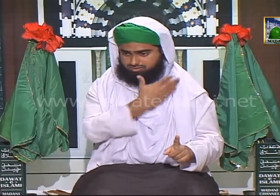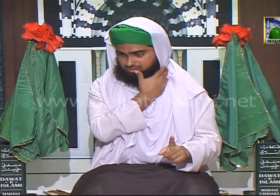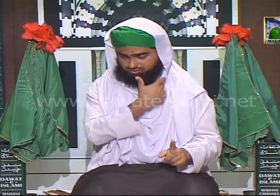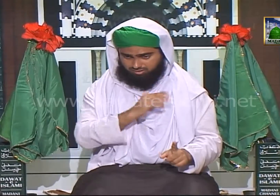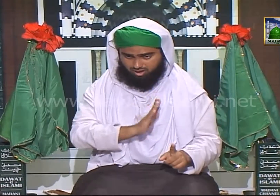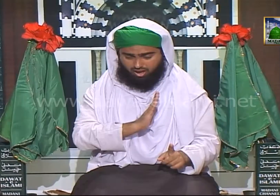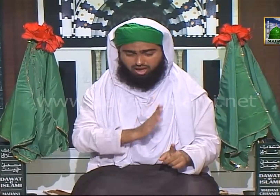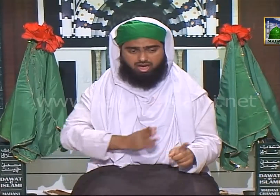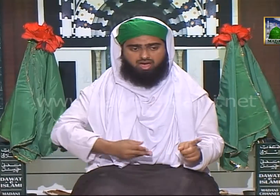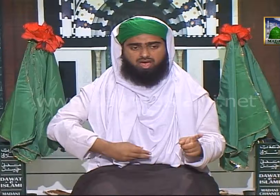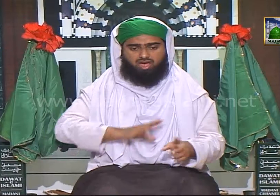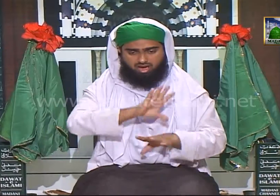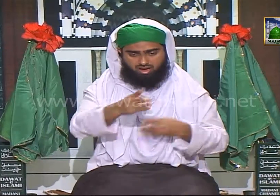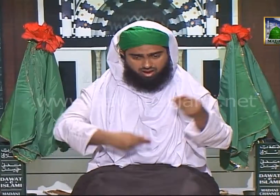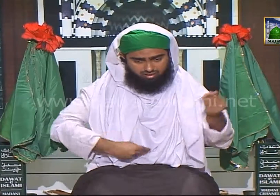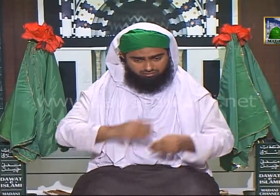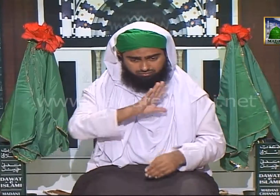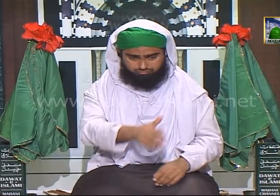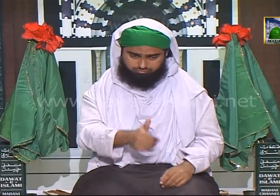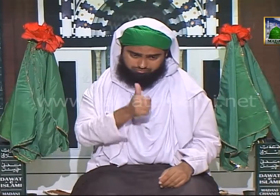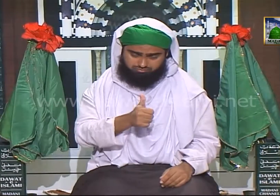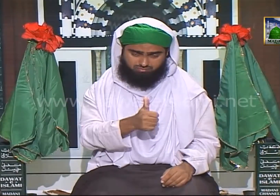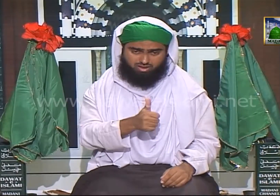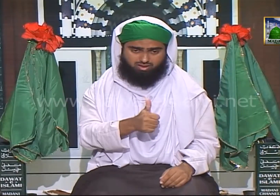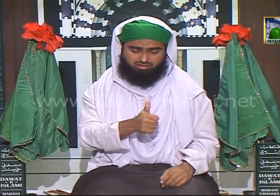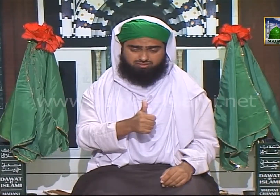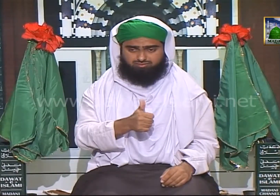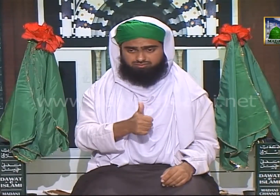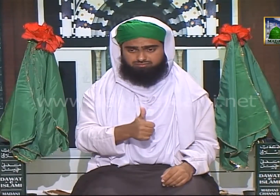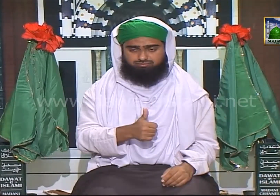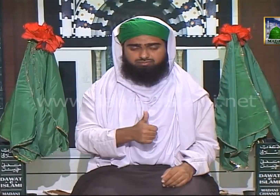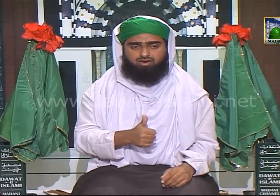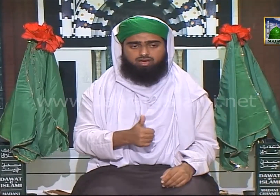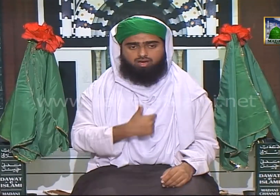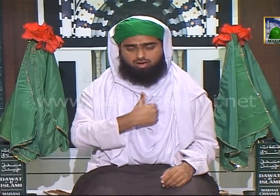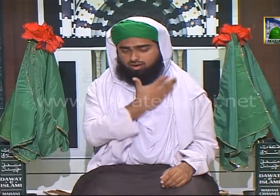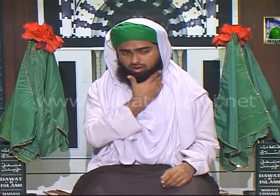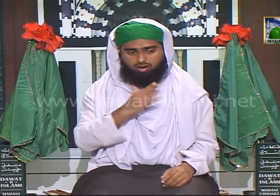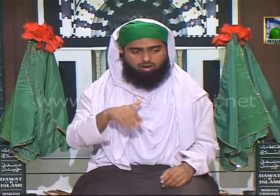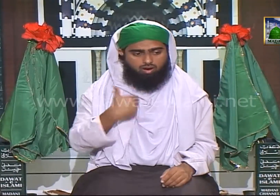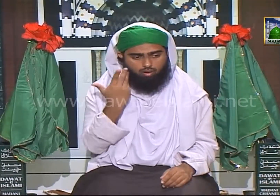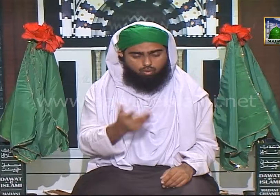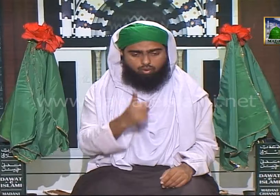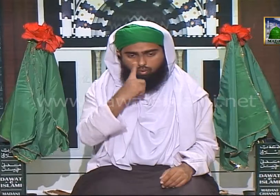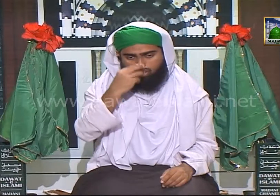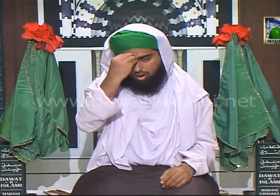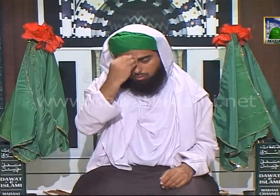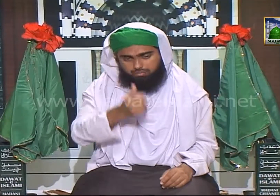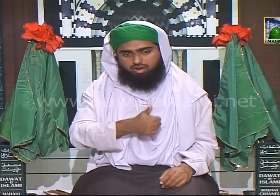کے آگے ہاتھ پھیلانا نہ پڑے، اگر یہ اس لیے جا رہا ہے کہ اپنے ماں باپ کو کما کر کھلائے گا تاکہ